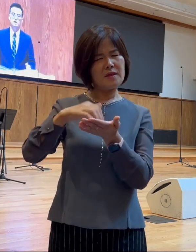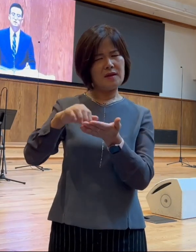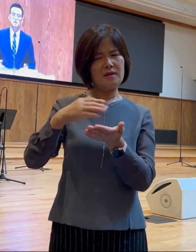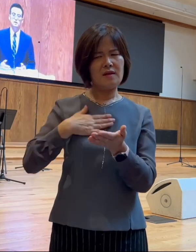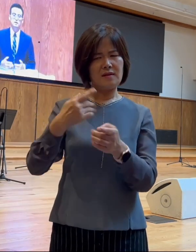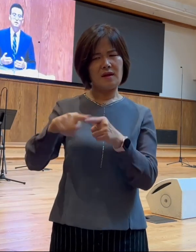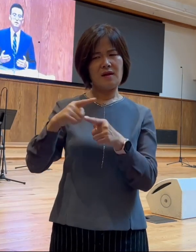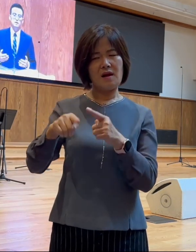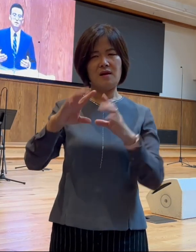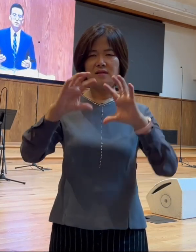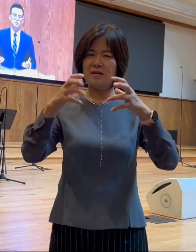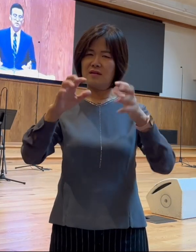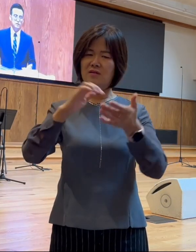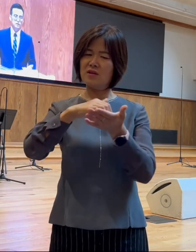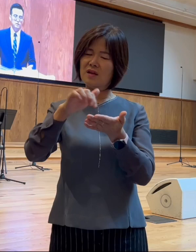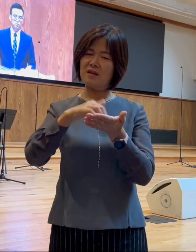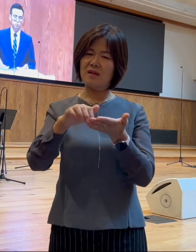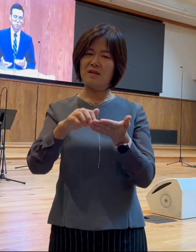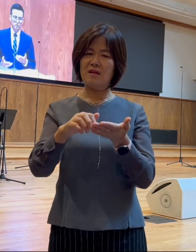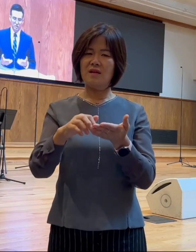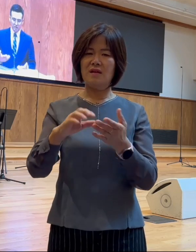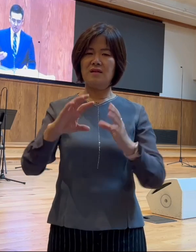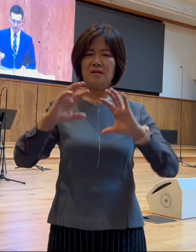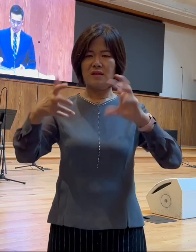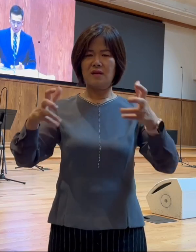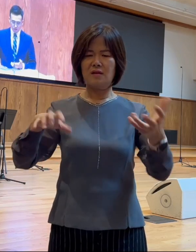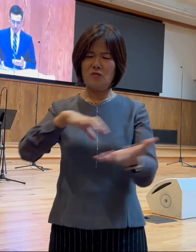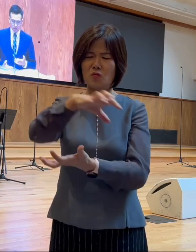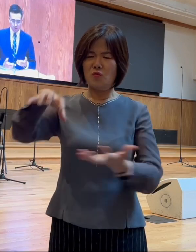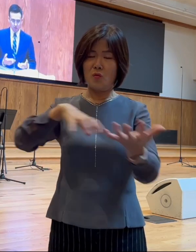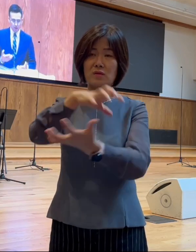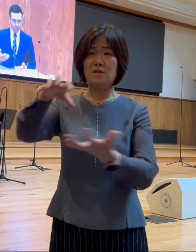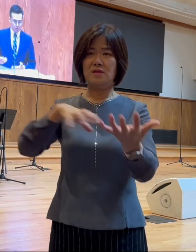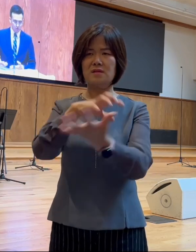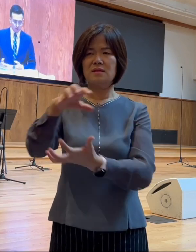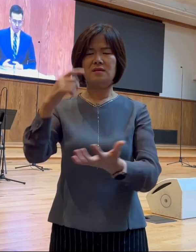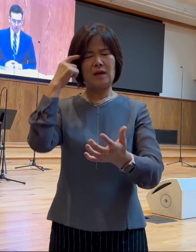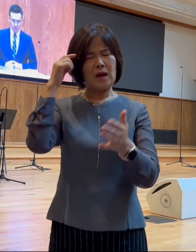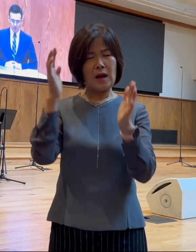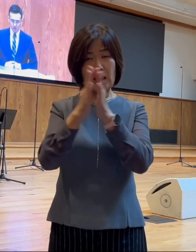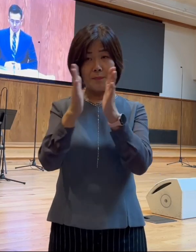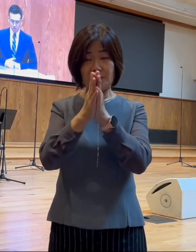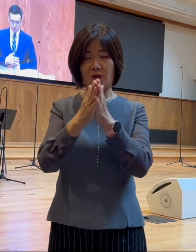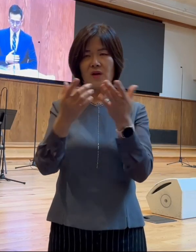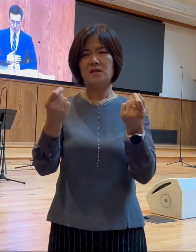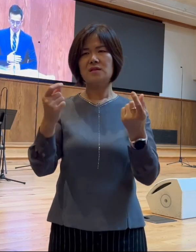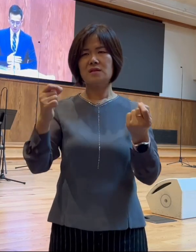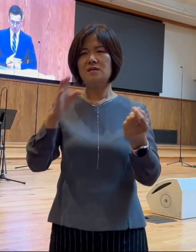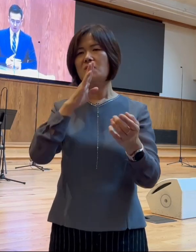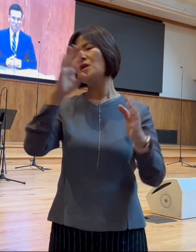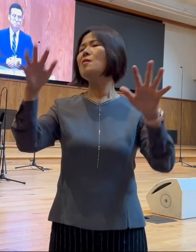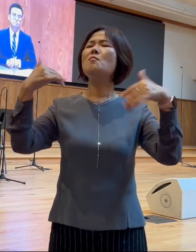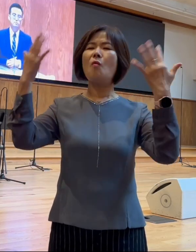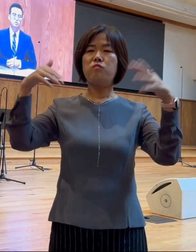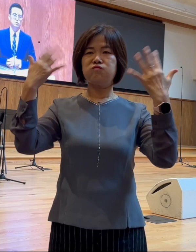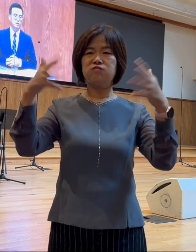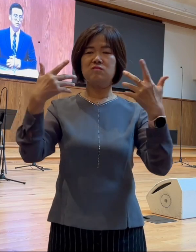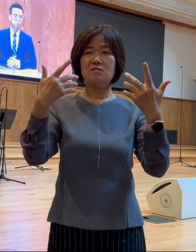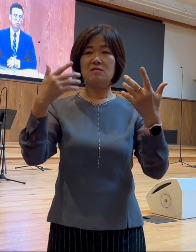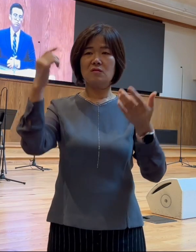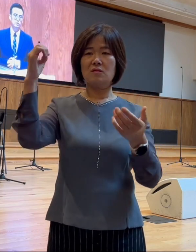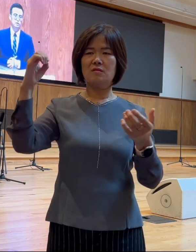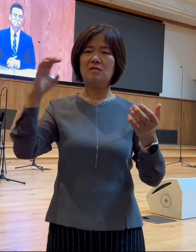내 세상에 그 요동치는 그 어떤 감정과 같이 폭풍과 치는 나의 마음, 어떤